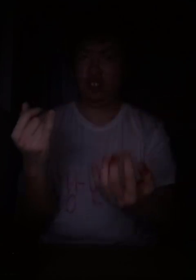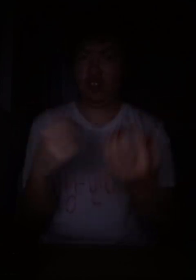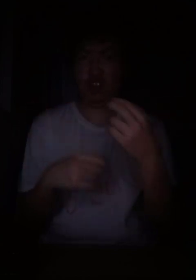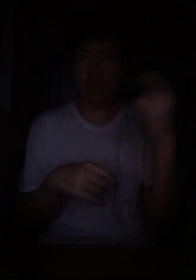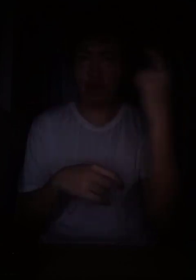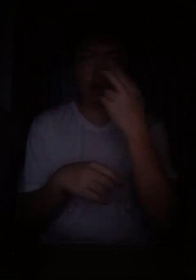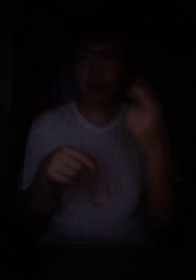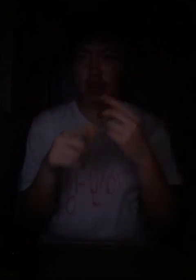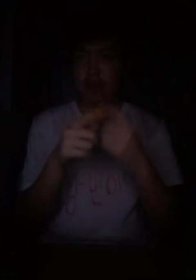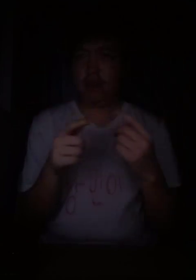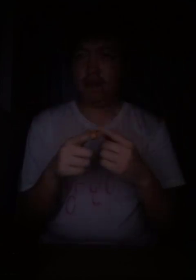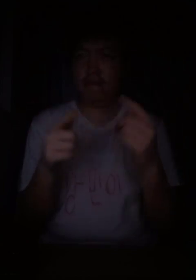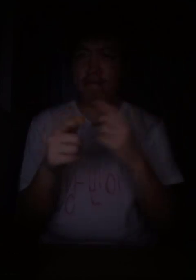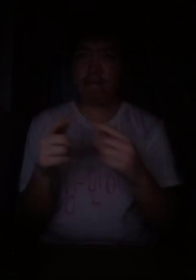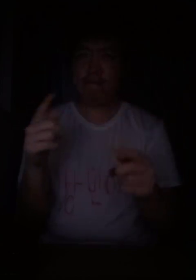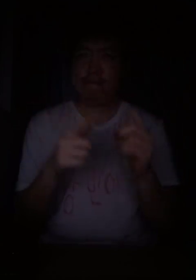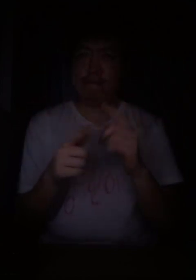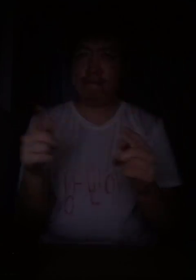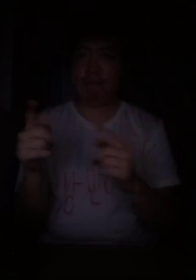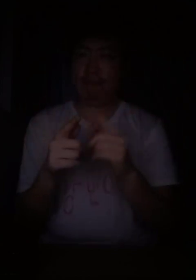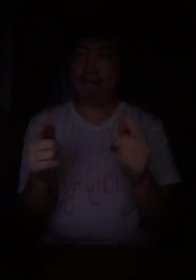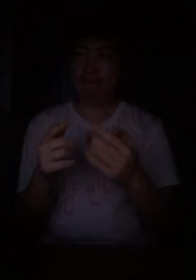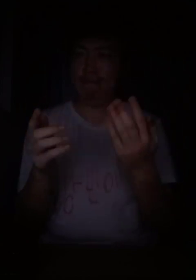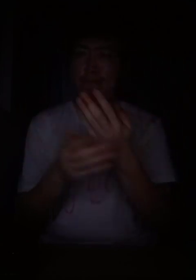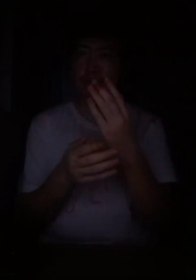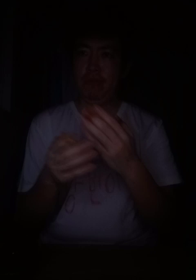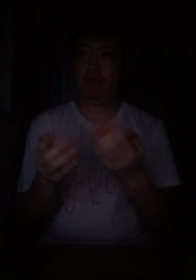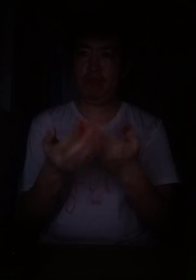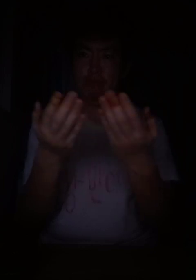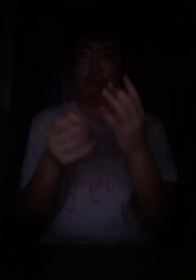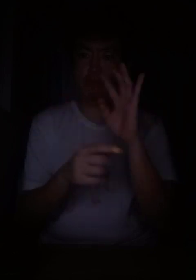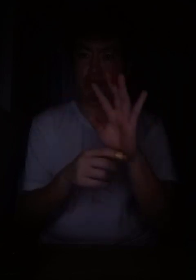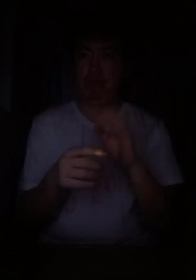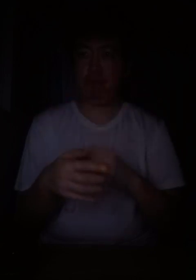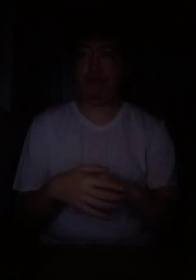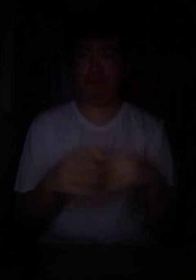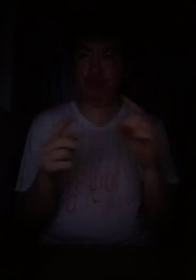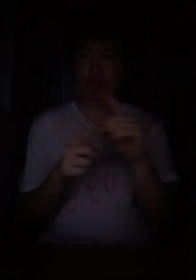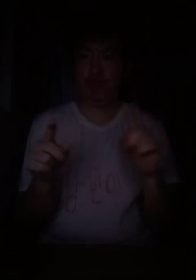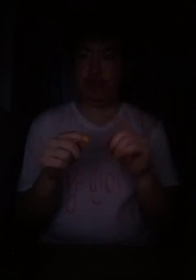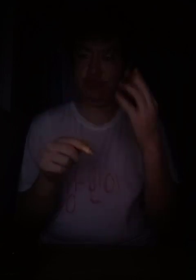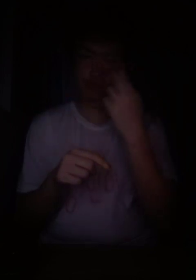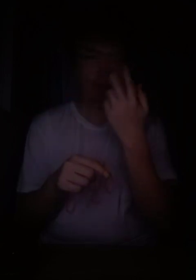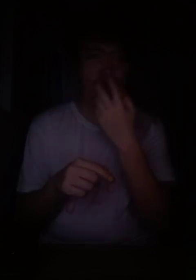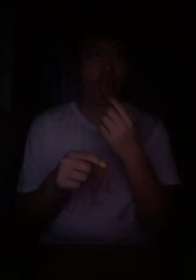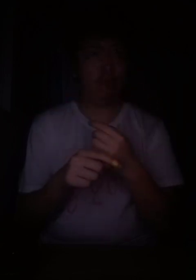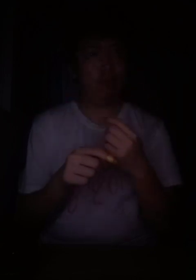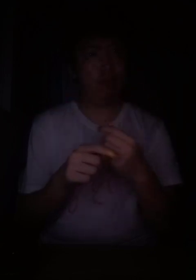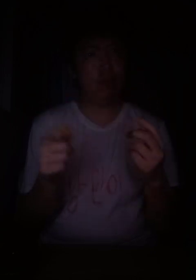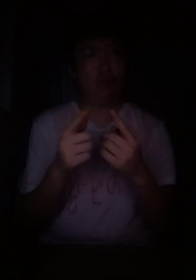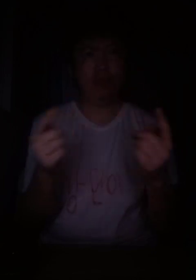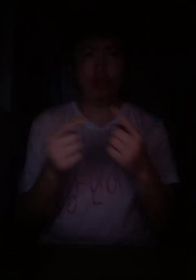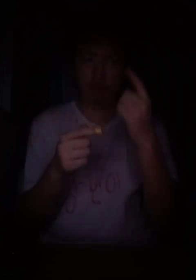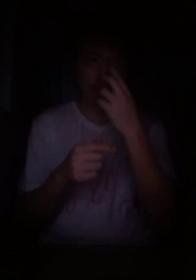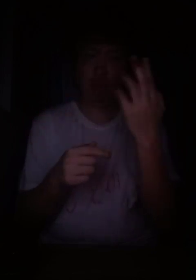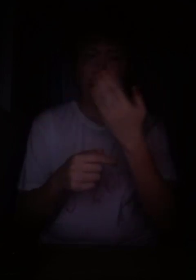팀에 저희가 제보를 하면서 네. 현장을 같이 다녀오게 네. 됐습니다. 네, 참 참혹한 모습이었는데요. 투견 도박 현장 모습을 먼저 보시고 네.